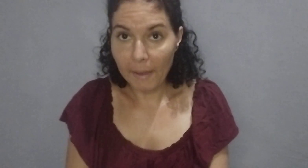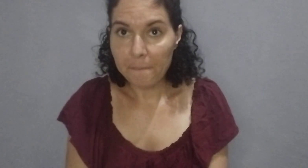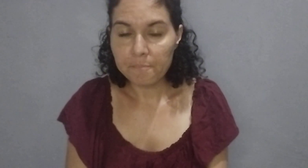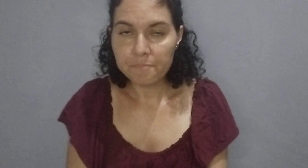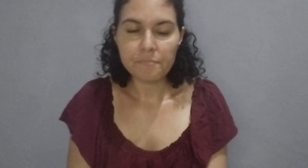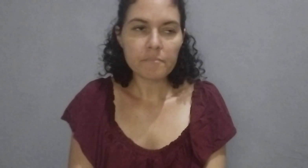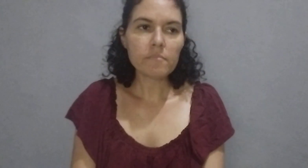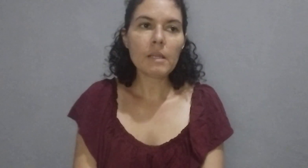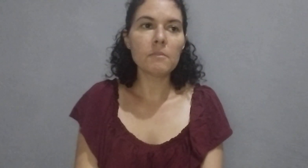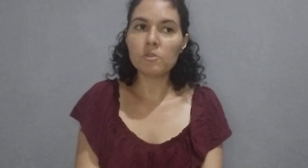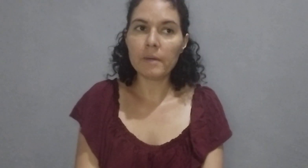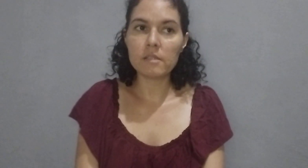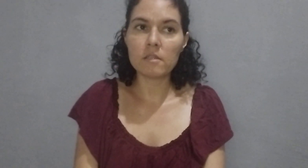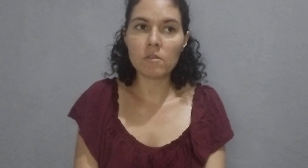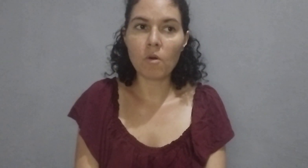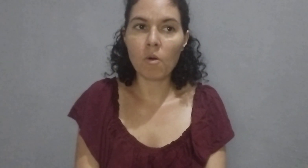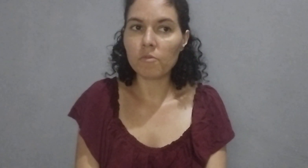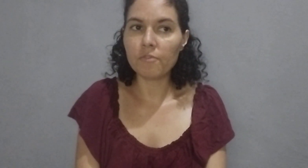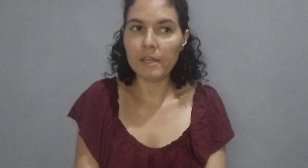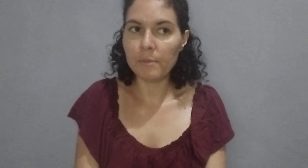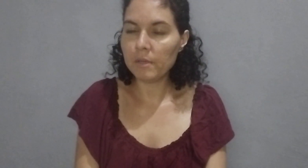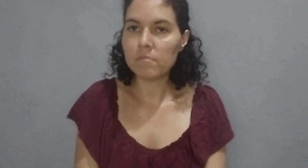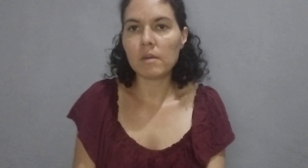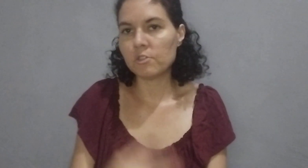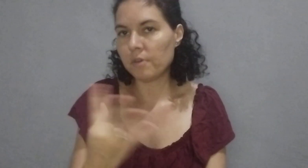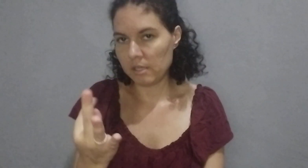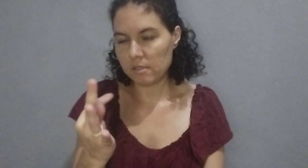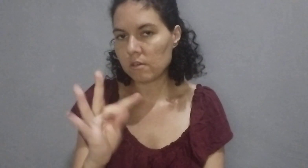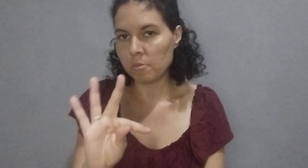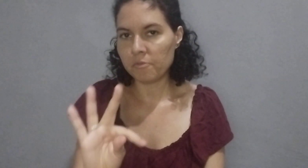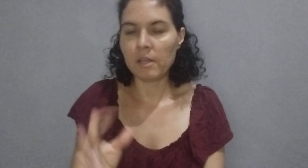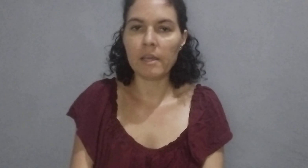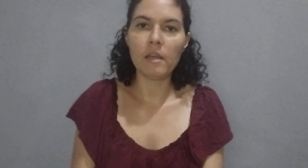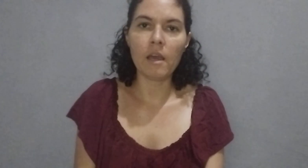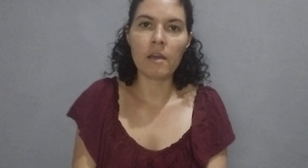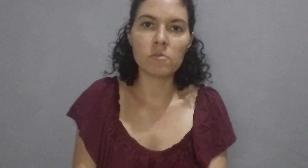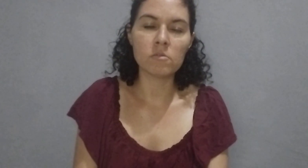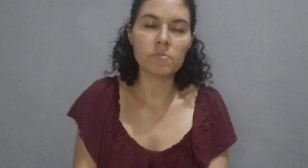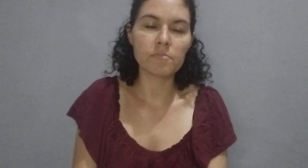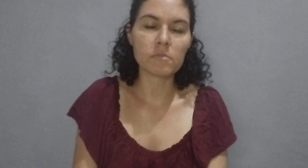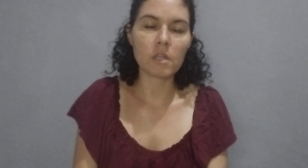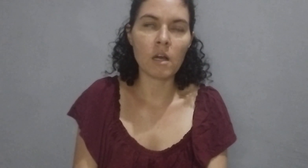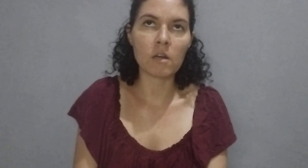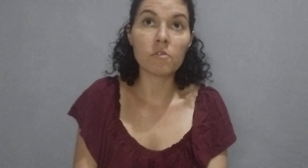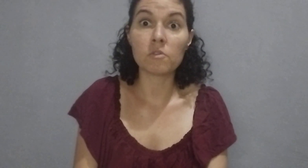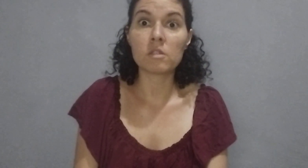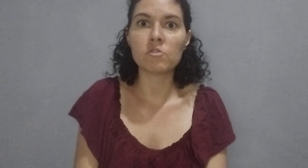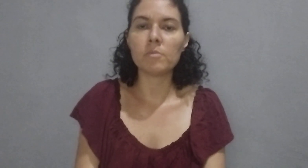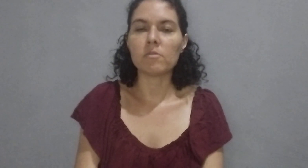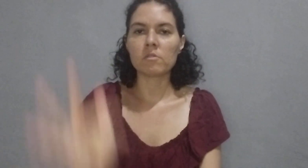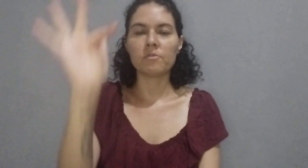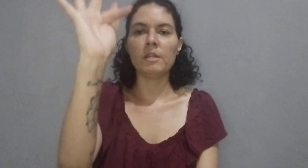Tomé. Muito parecido com Filipe. A diferença, como eu falei, é a configuração de mão. Então,